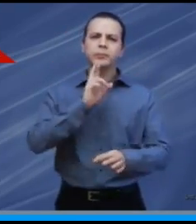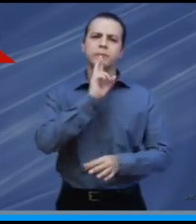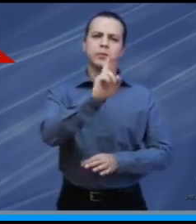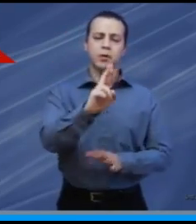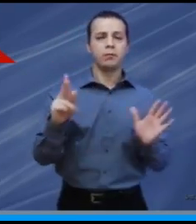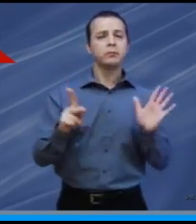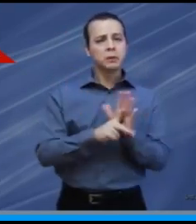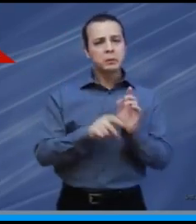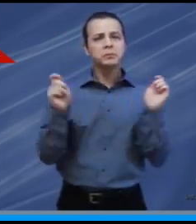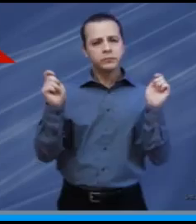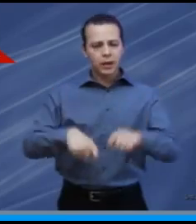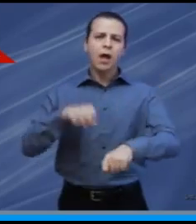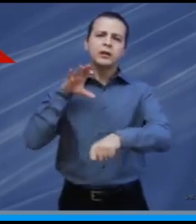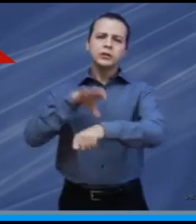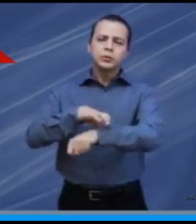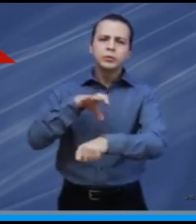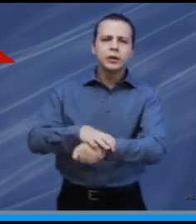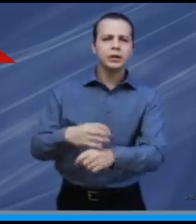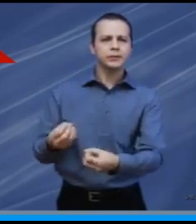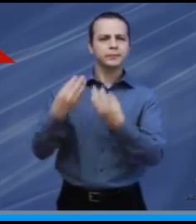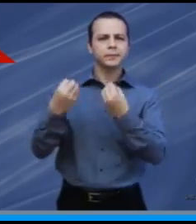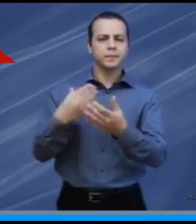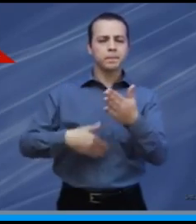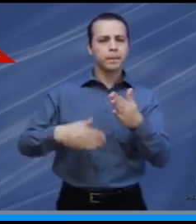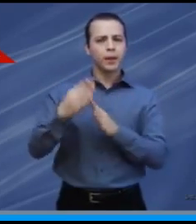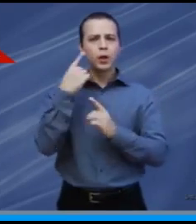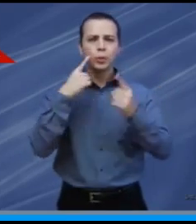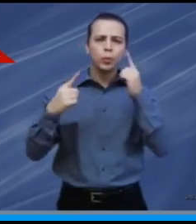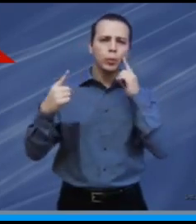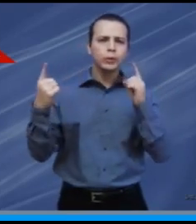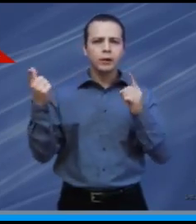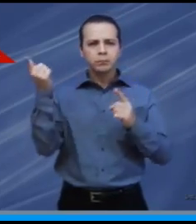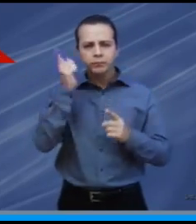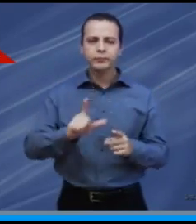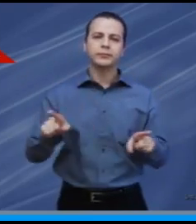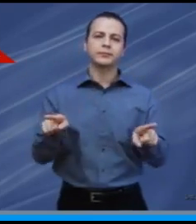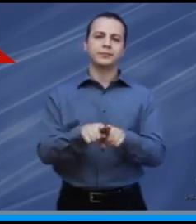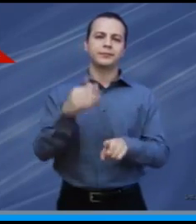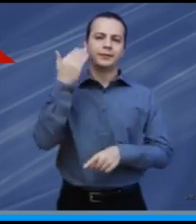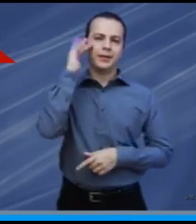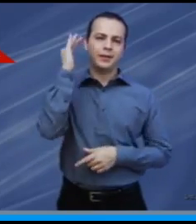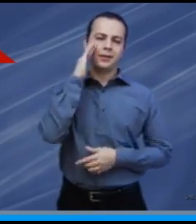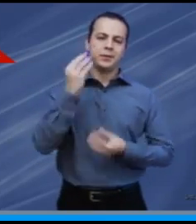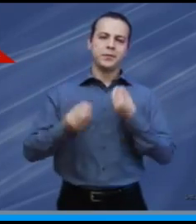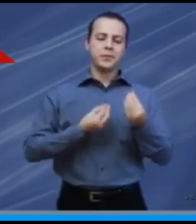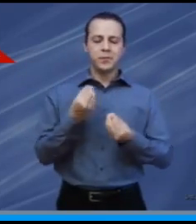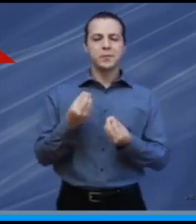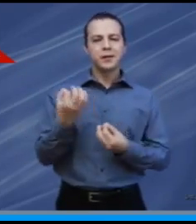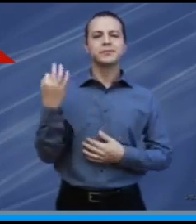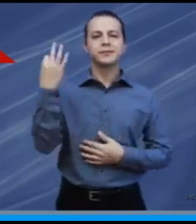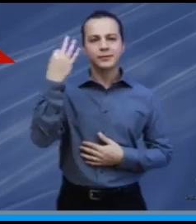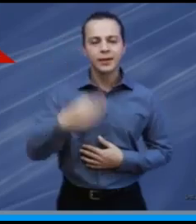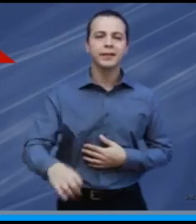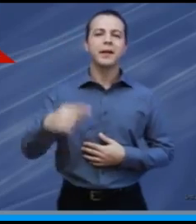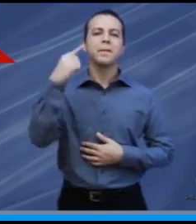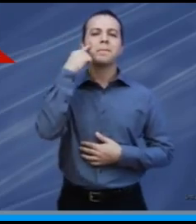formuladas, para não causar esse tipo de insegurança, esse tipo de dúvida que está causando no ouvinte. E, com certeza,